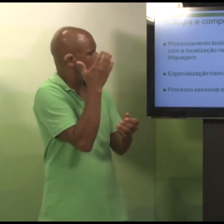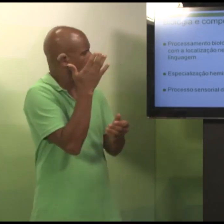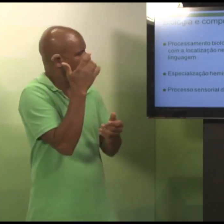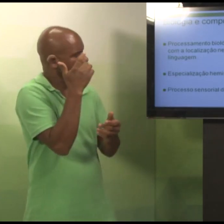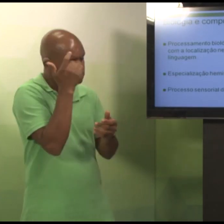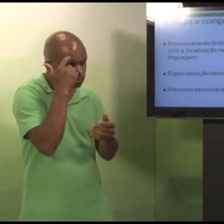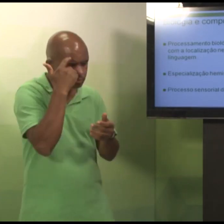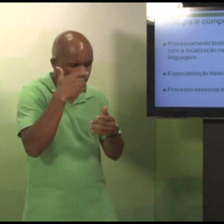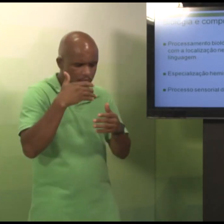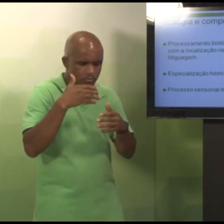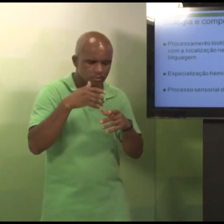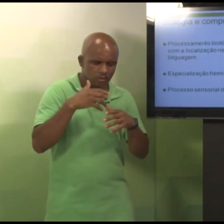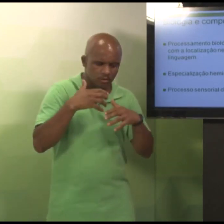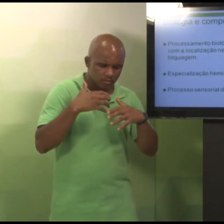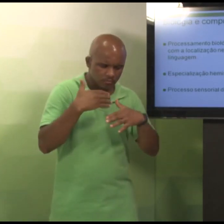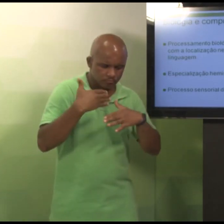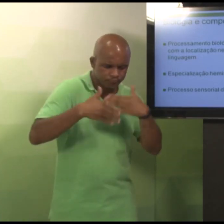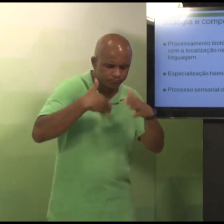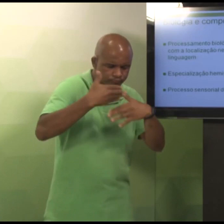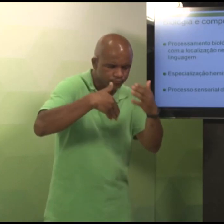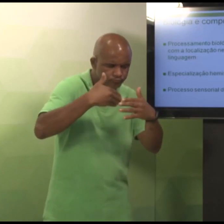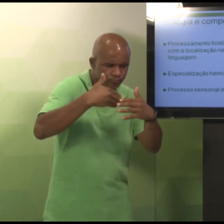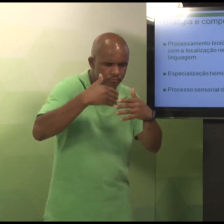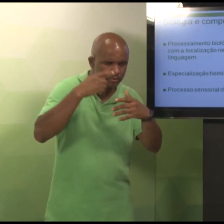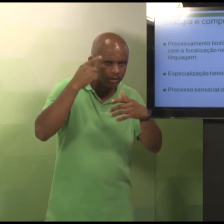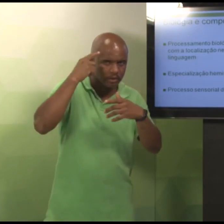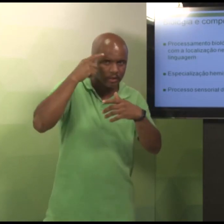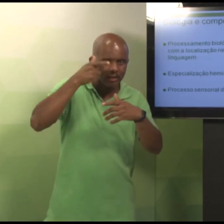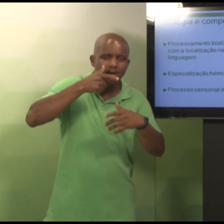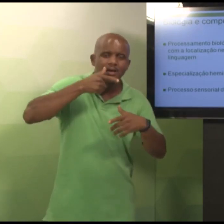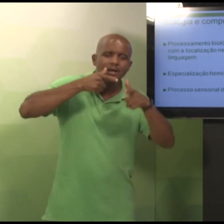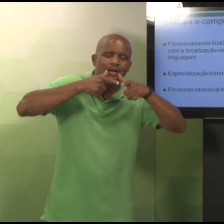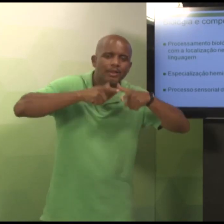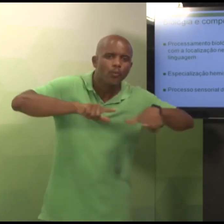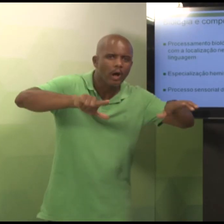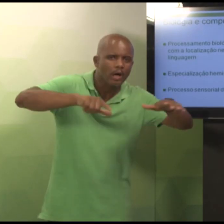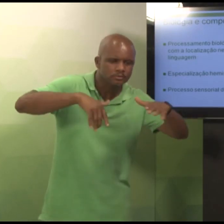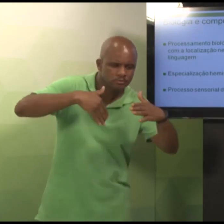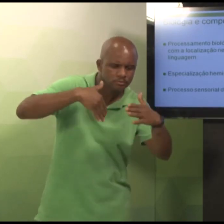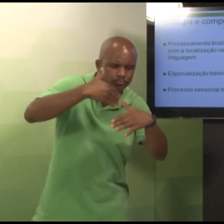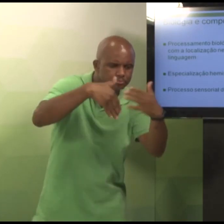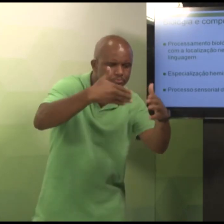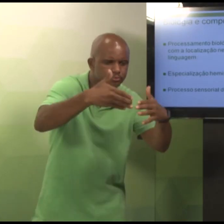Então, aqui, o que nós temos? Temos um processo da linguagem